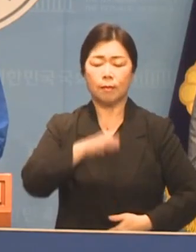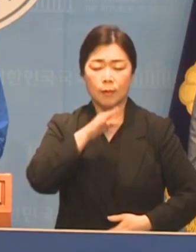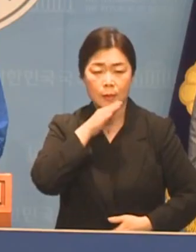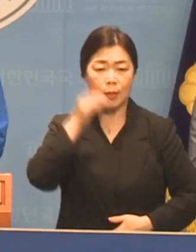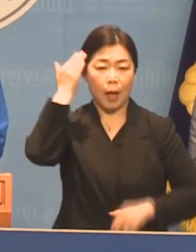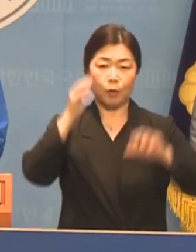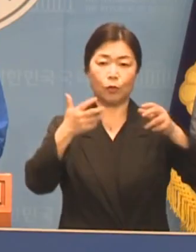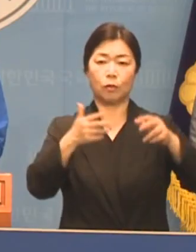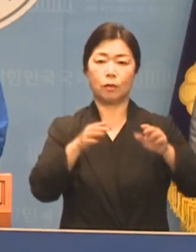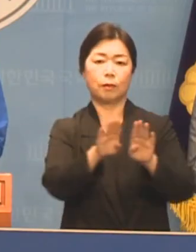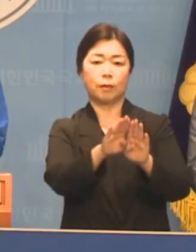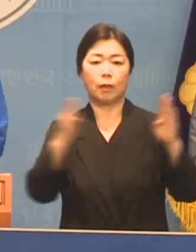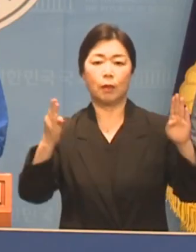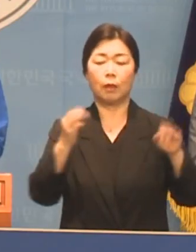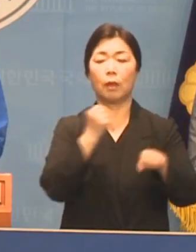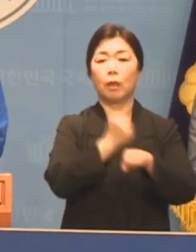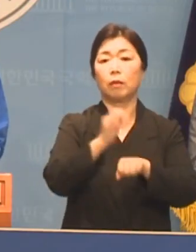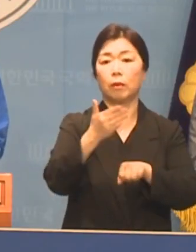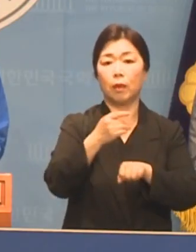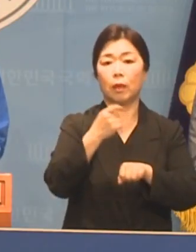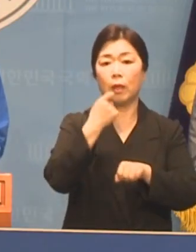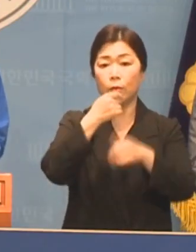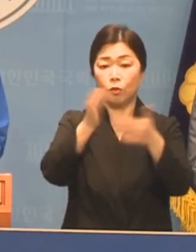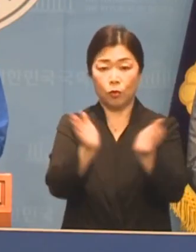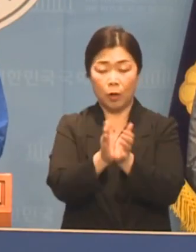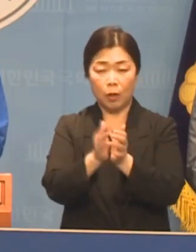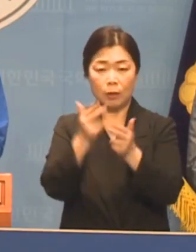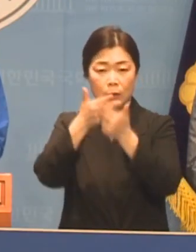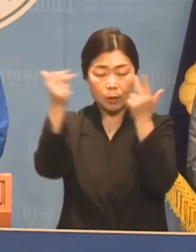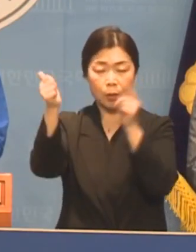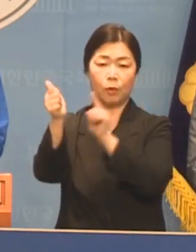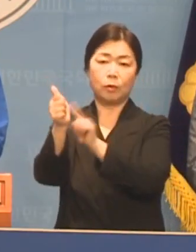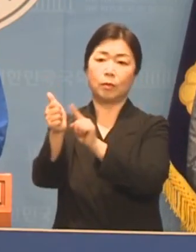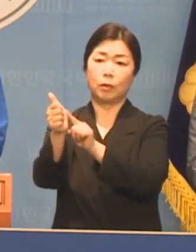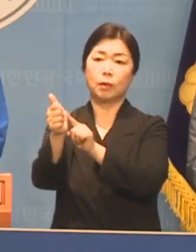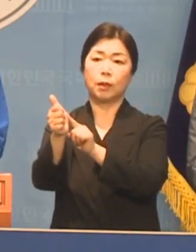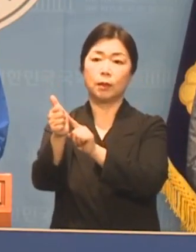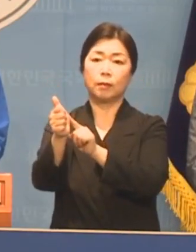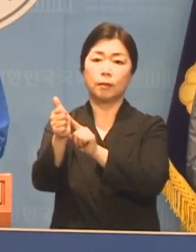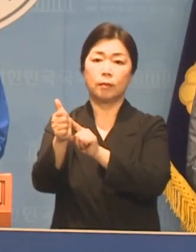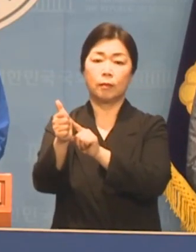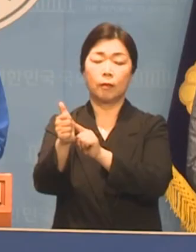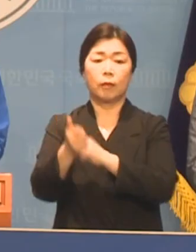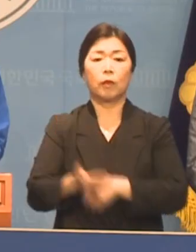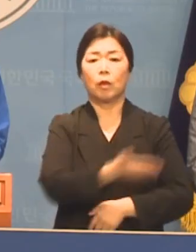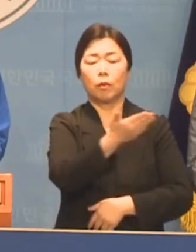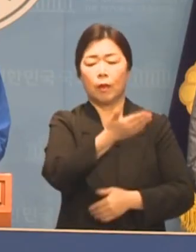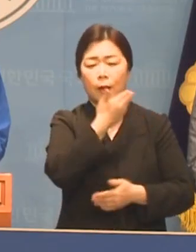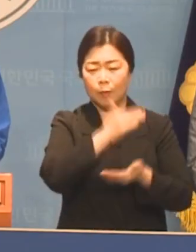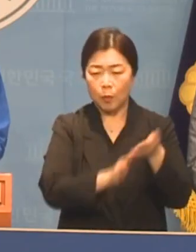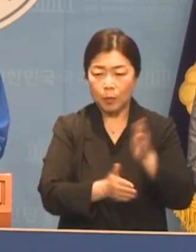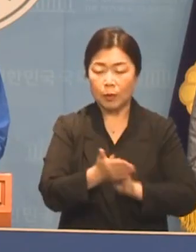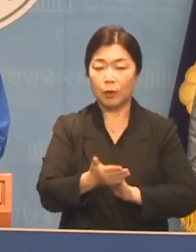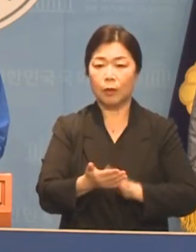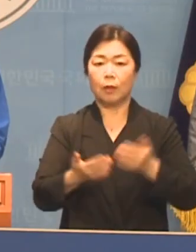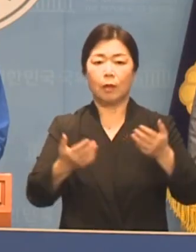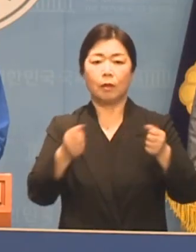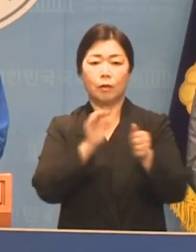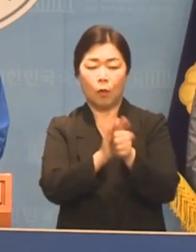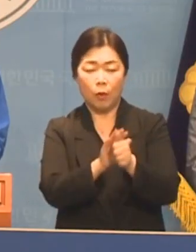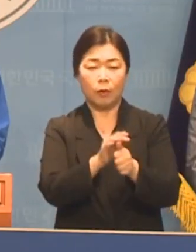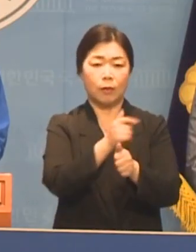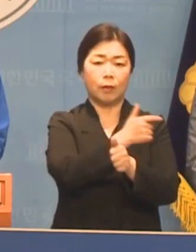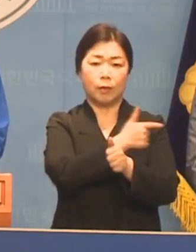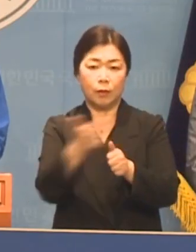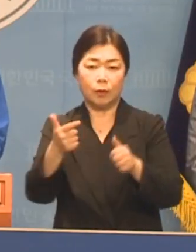진짜 대한민국을 열어갈 더불어민주당 이재명 대통령 후보자에게 아낌없는 성원과